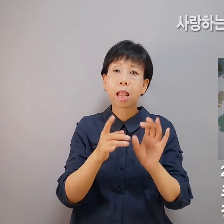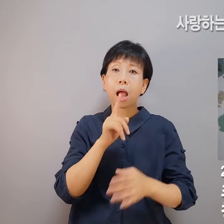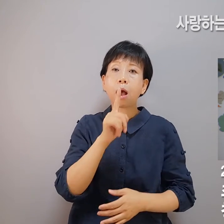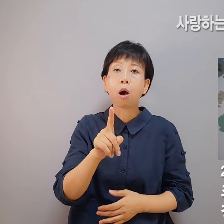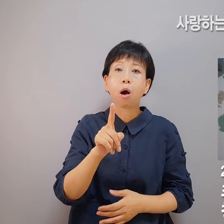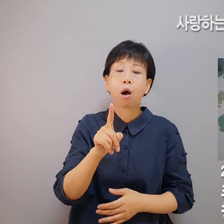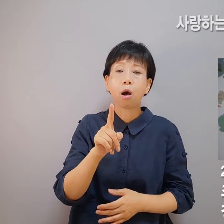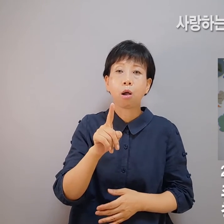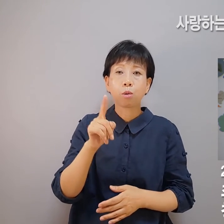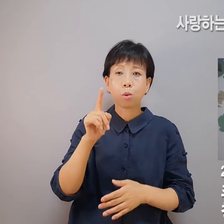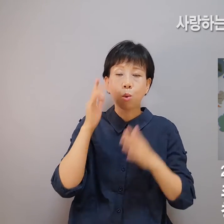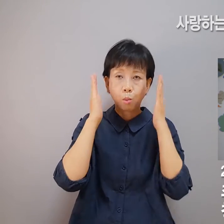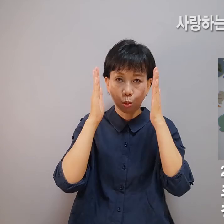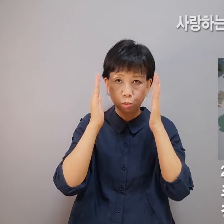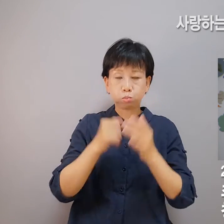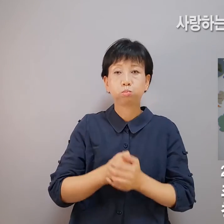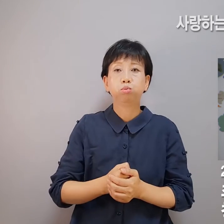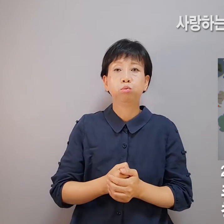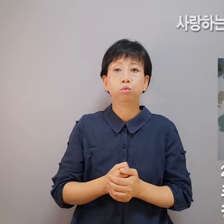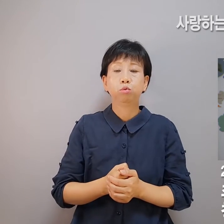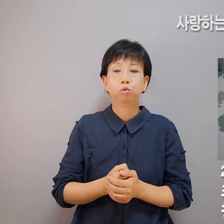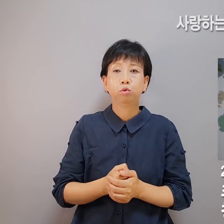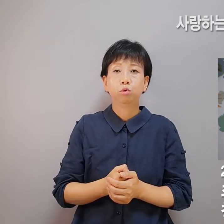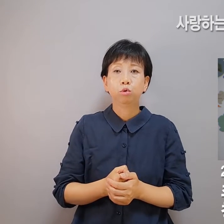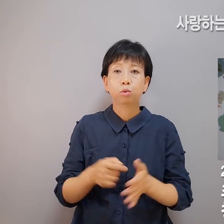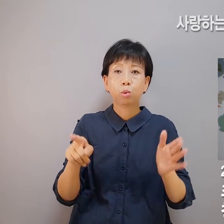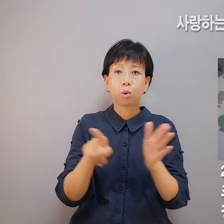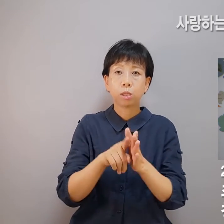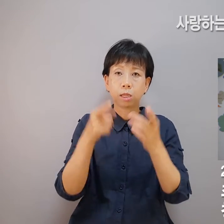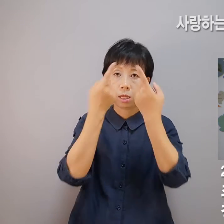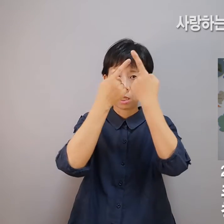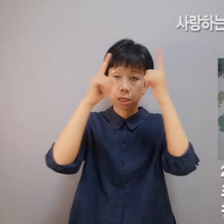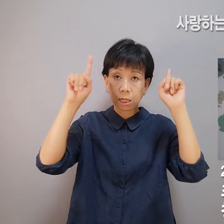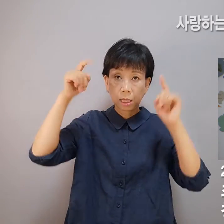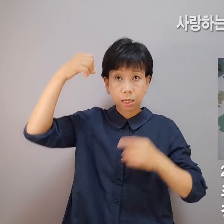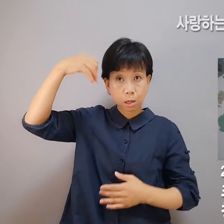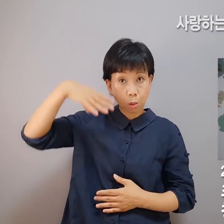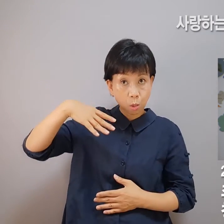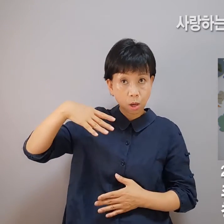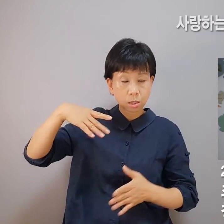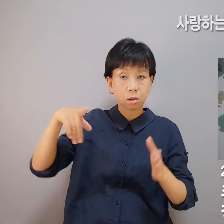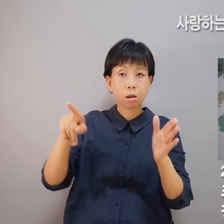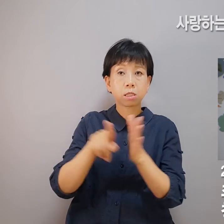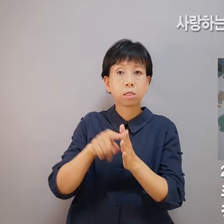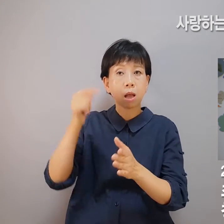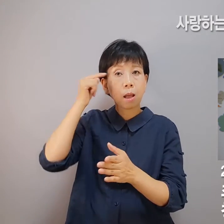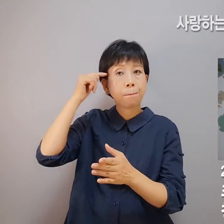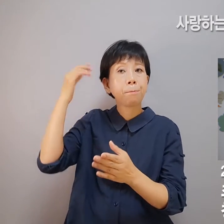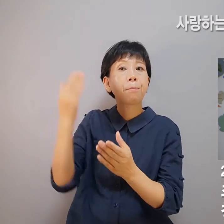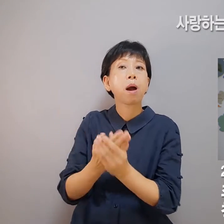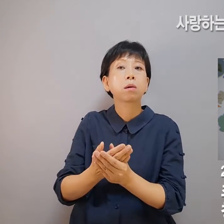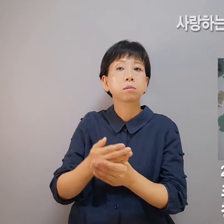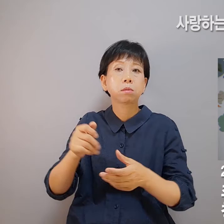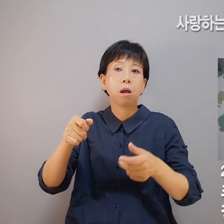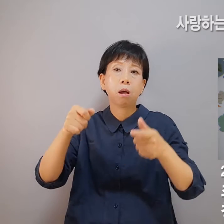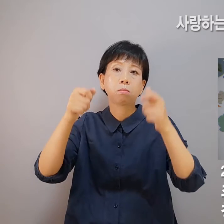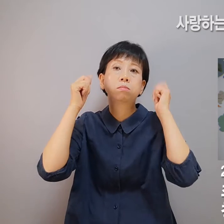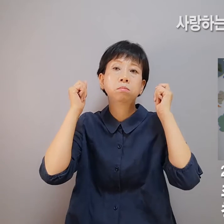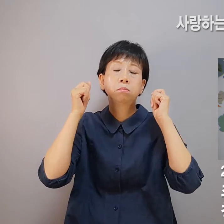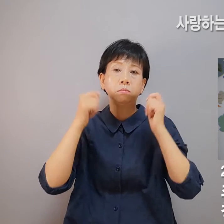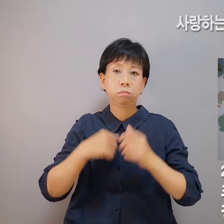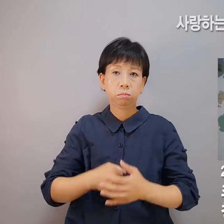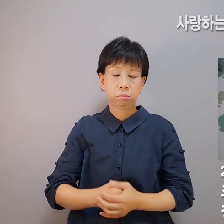대학에서 신학 석사, 대학원에서 공부하는 거죠. 또 신약 박사학위까지